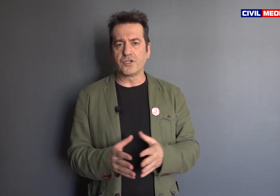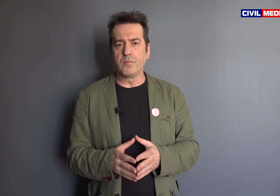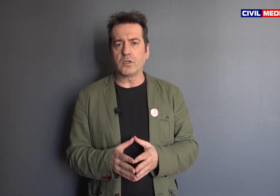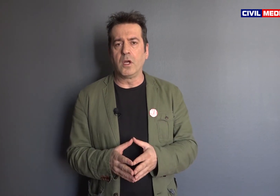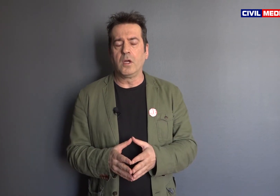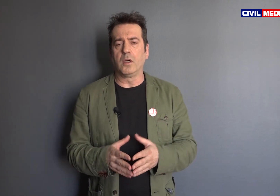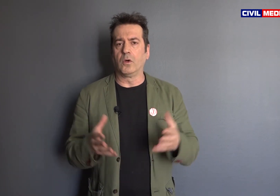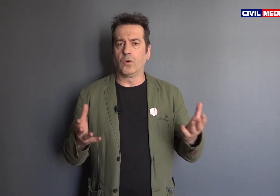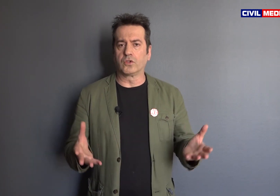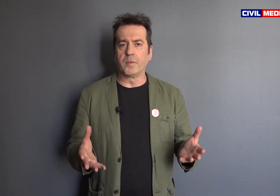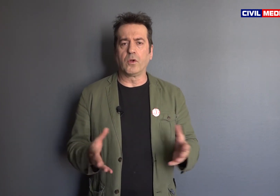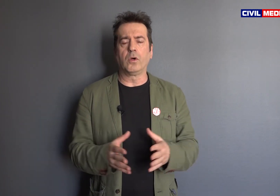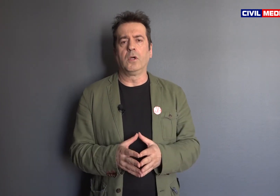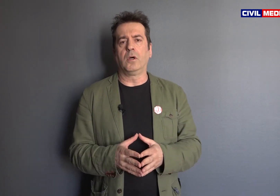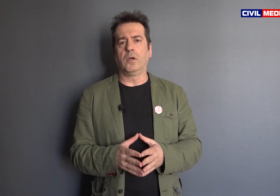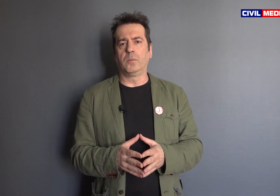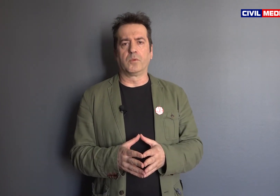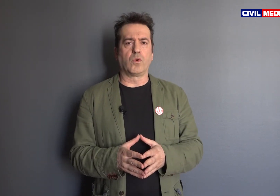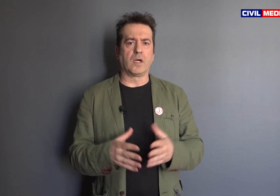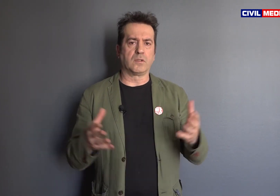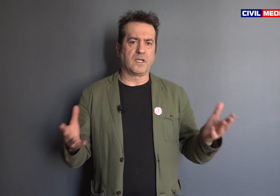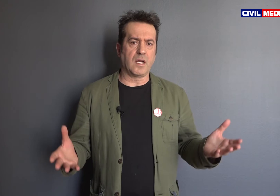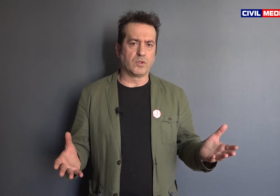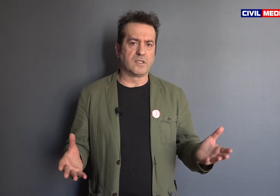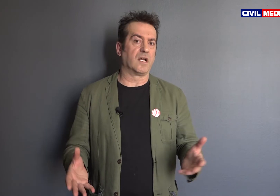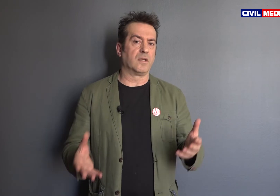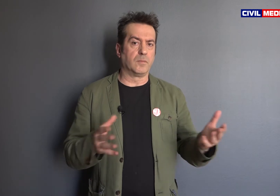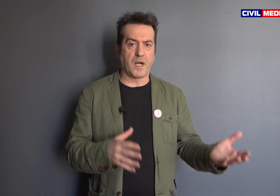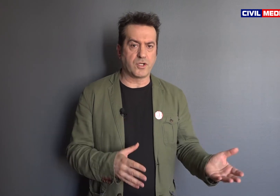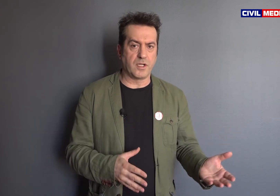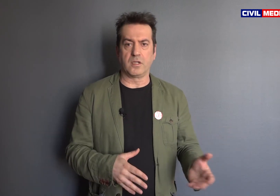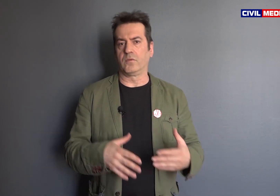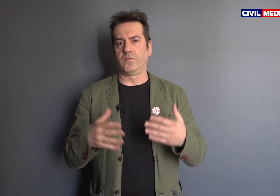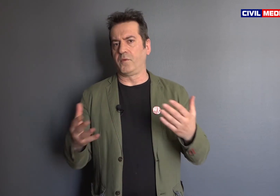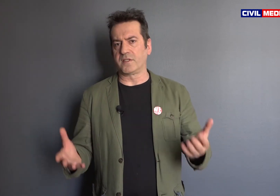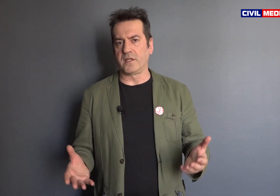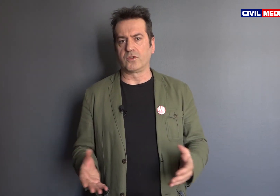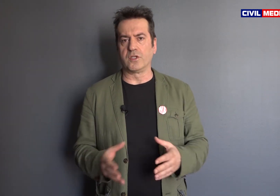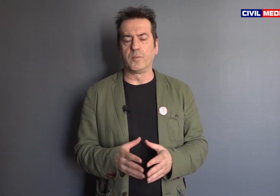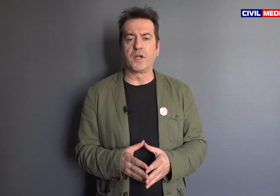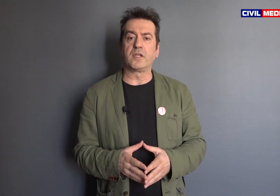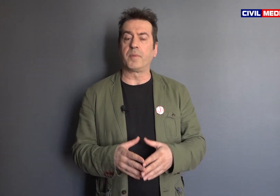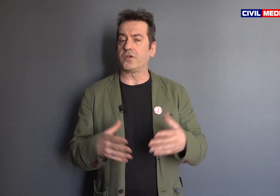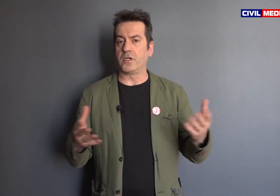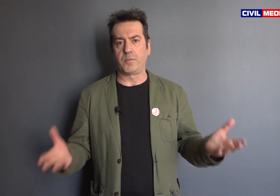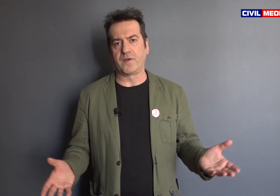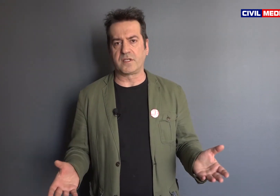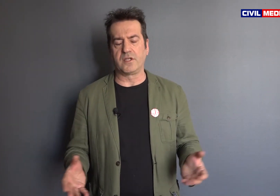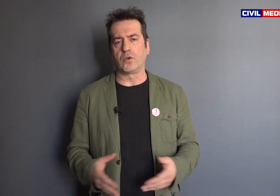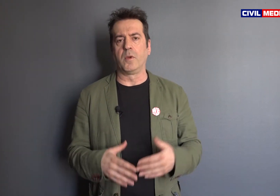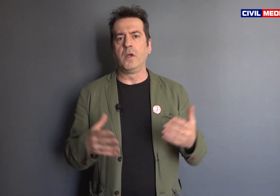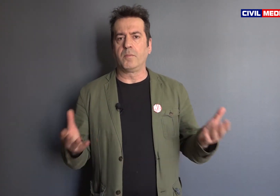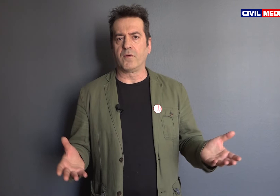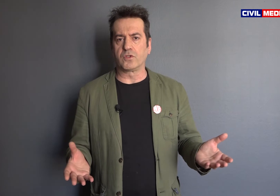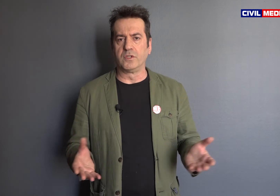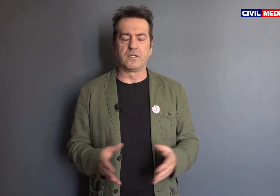на режимот, особено кога се работи за прашања поврзани со изборите, прашања поврзани